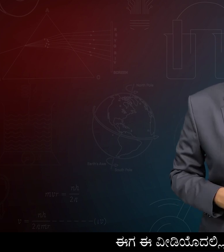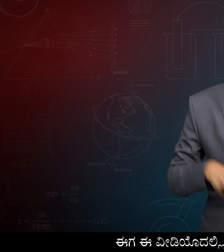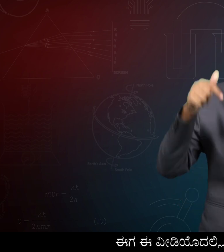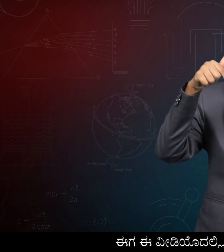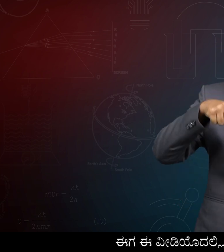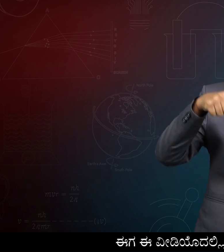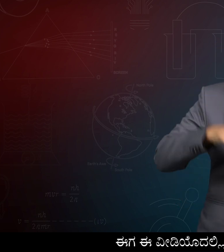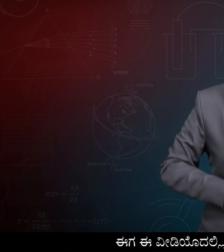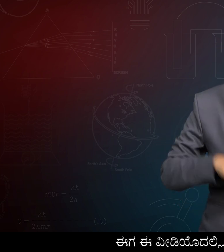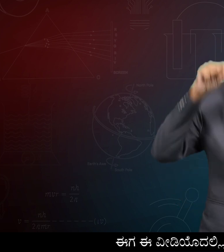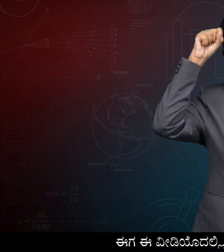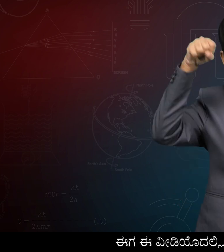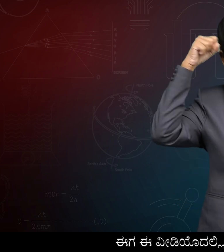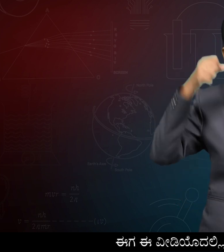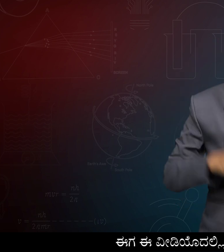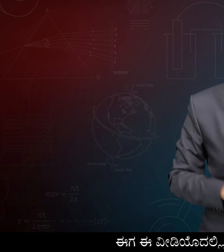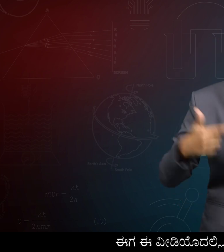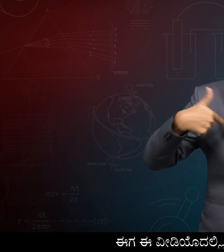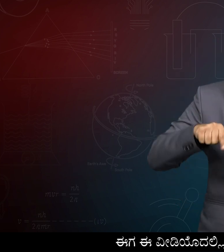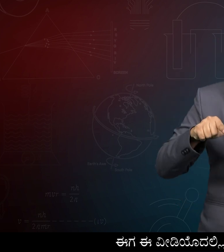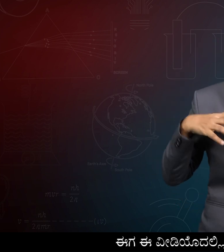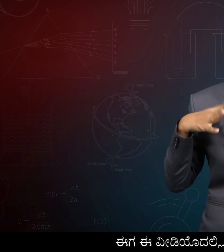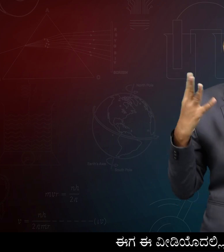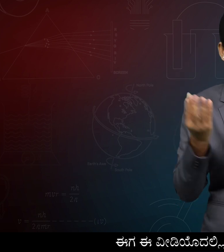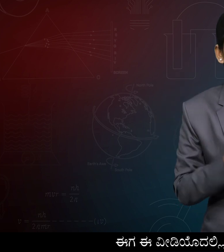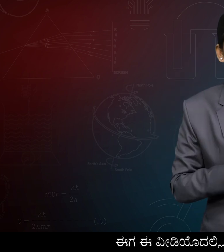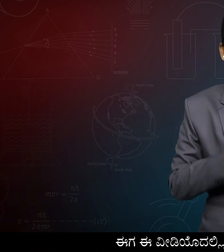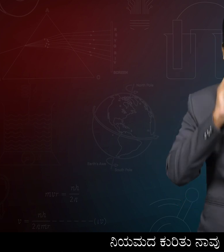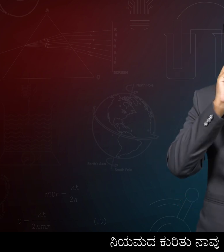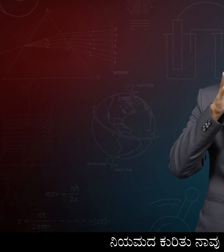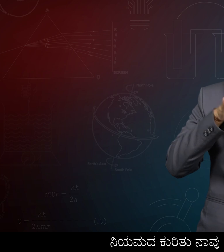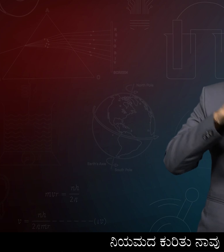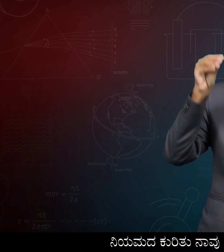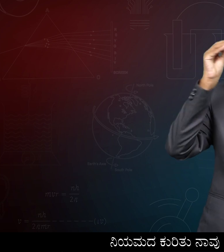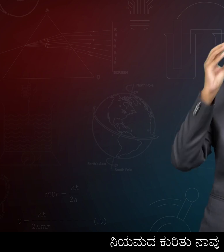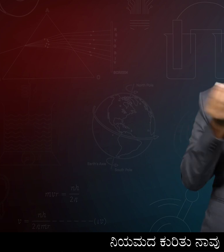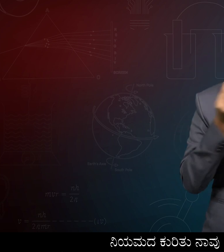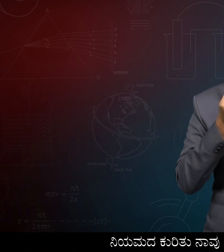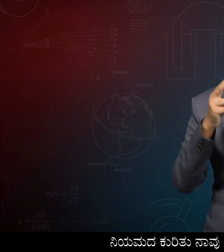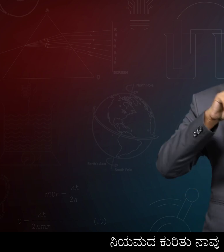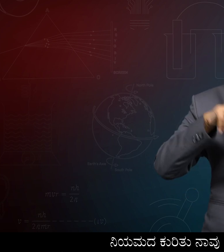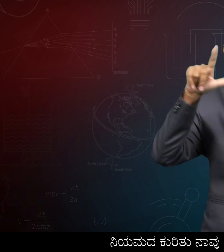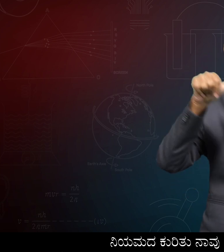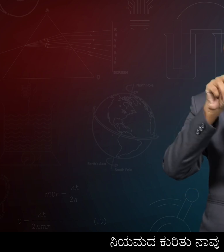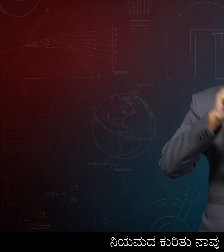ಈಗ ಈ ವಿಡಿಯೋದಲ್ಲಿ ಫ್ಲೆಮಿಂಗ್ನ ಎಡಗೈ ಮತ್ತು ಬಲಗೈ ನಿಯಮದ ಕುರಿತು ನಾವು ಕೆಲವು ಮಾಹಿತಿಯನ್ನು